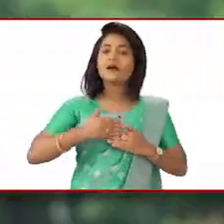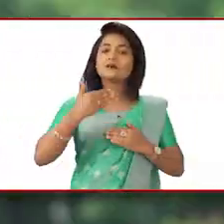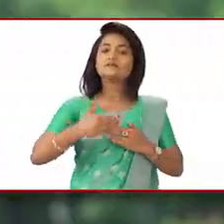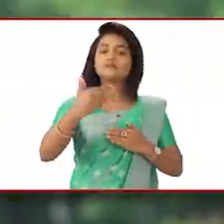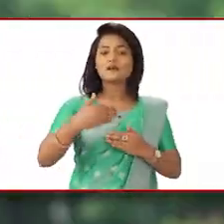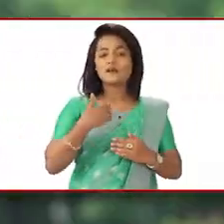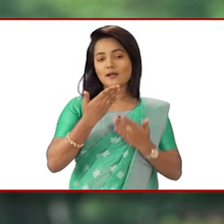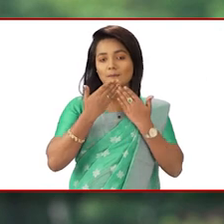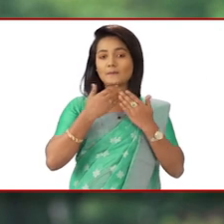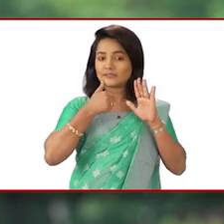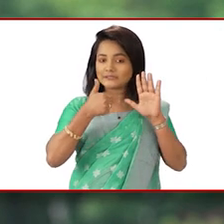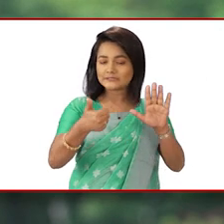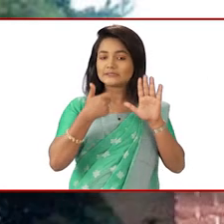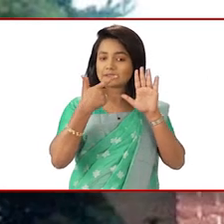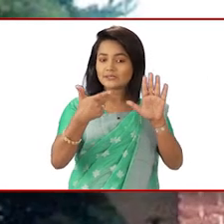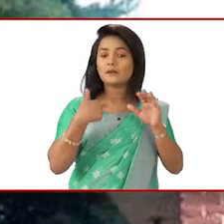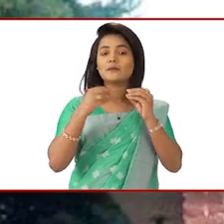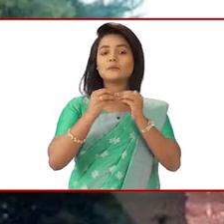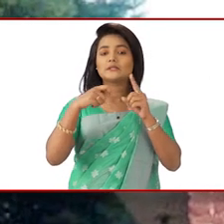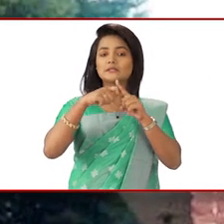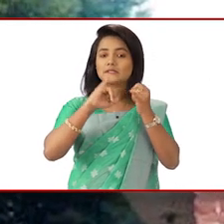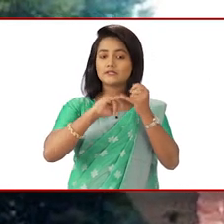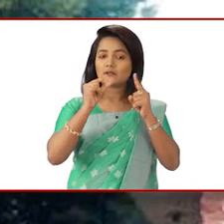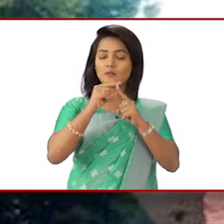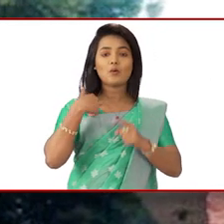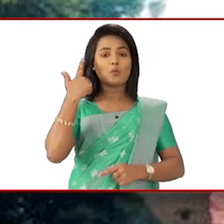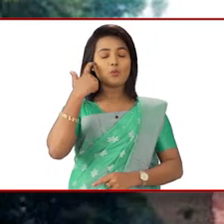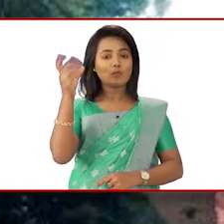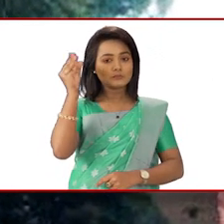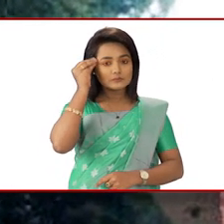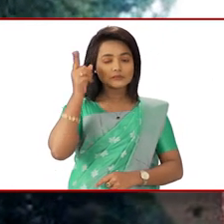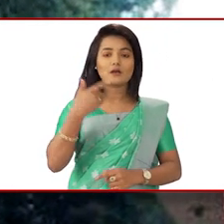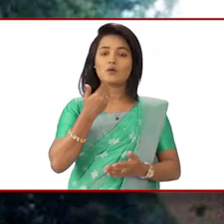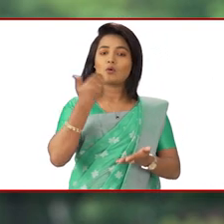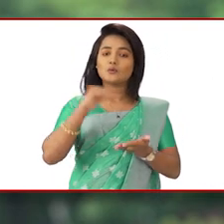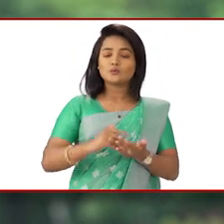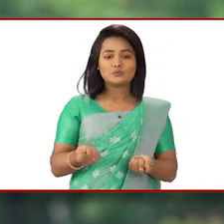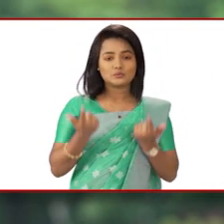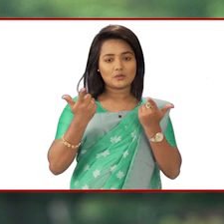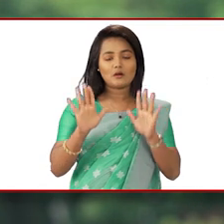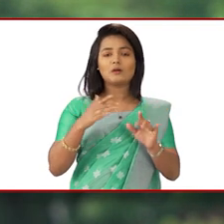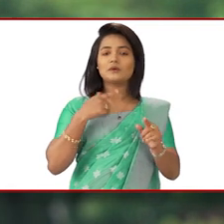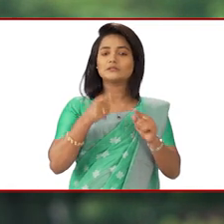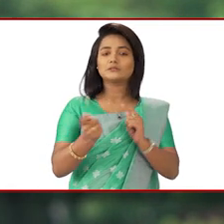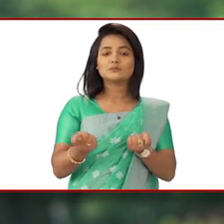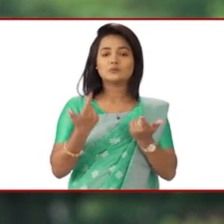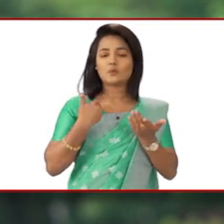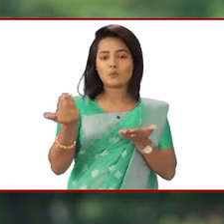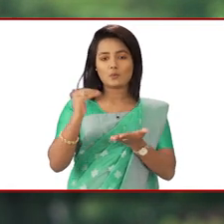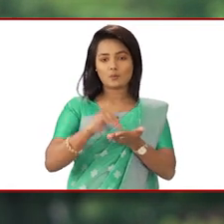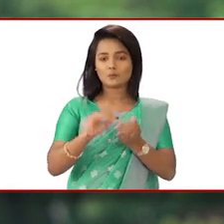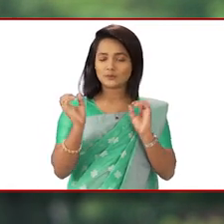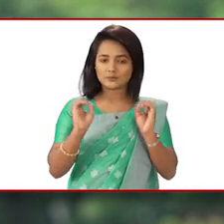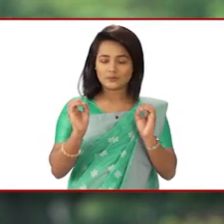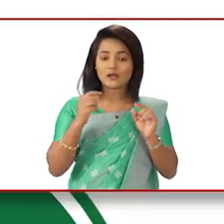কত স্পিডে সেখান থেকে সরে যাই, সেখান থেকে শুরু হয় আমার এই দৌড়ের প্রতি ভালোবাসা। কিন্তু আলটিমেট আমার এখানে ভর্তি হওয়া হচ্ছিল না